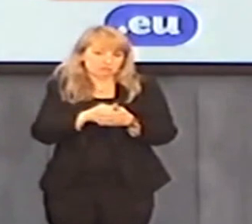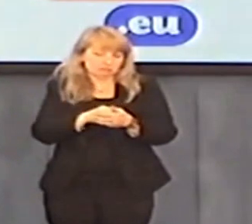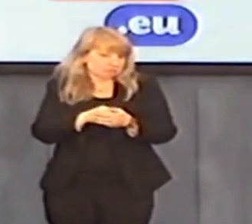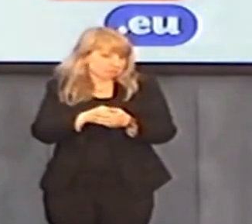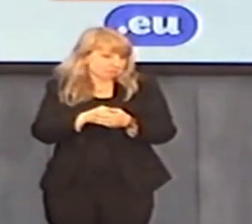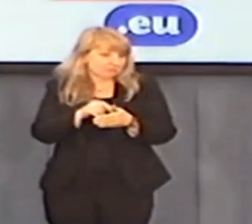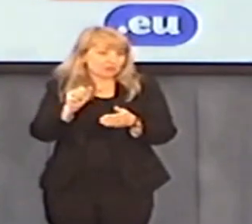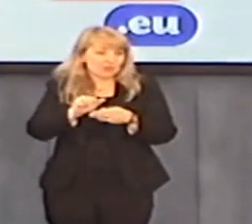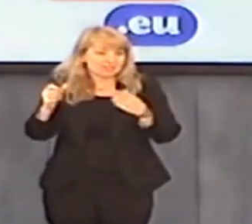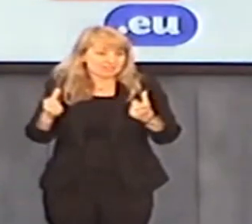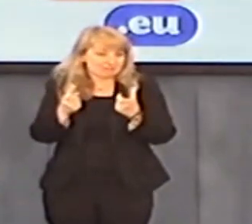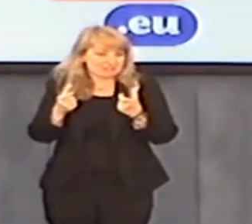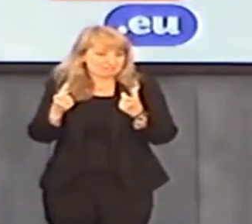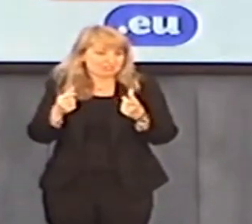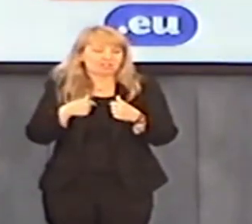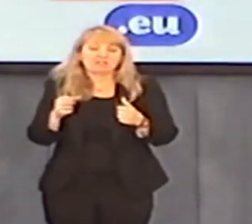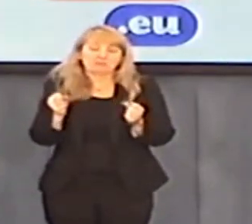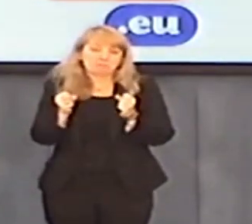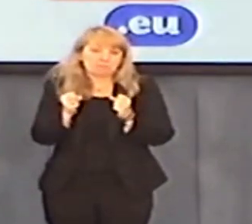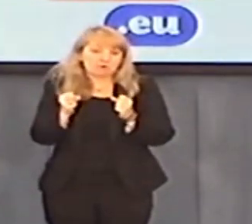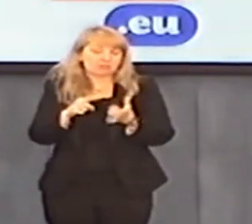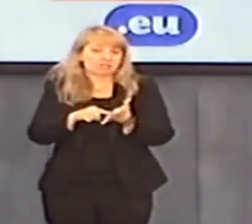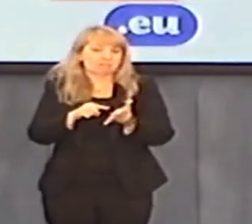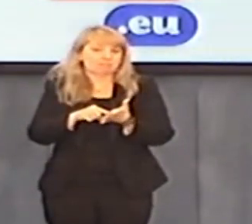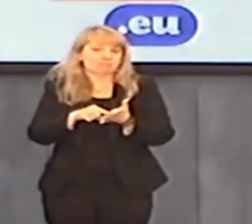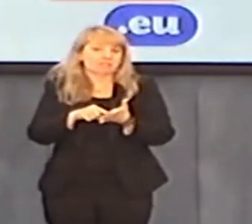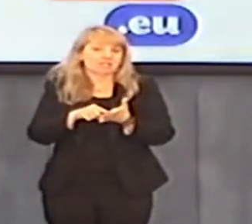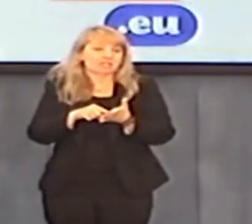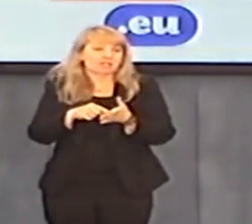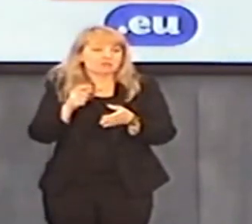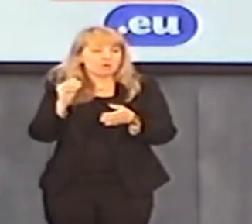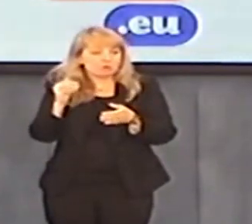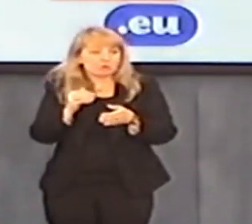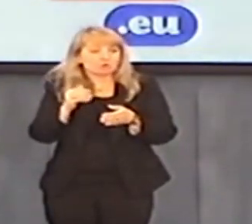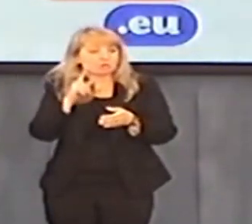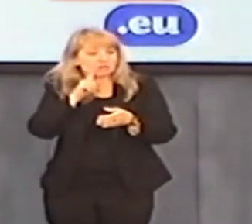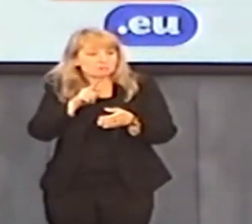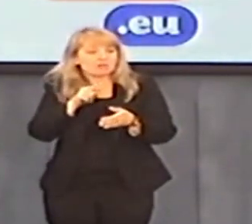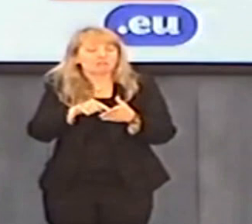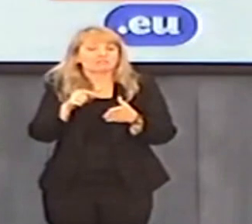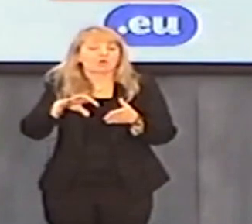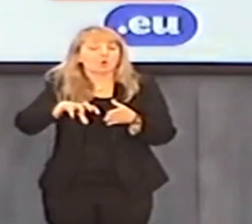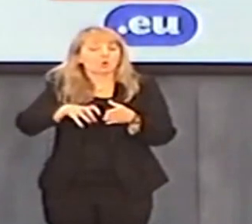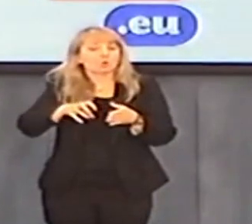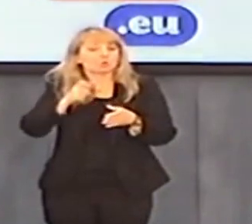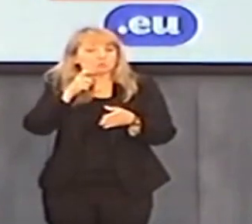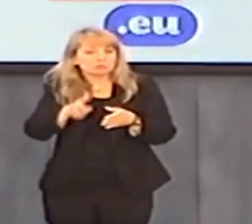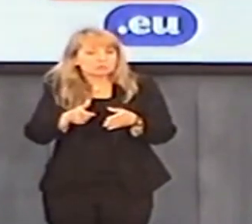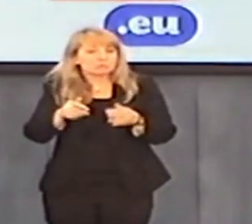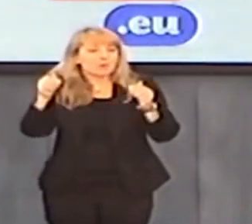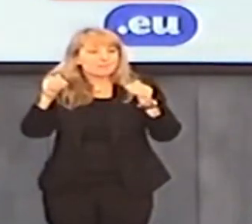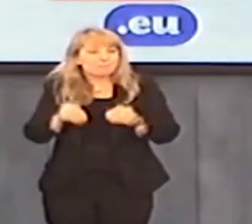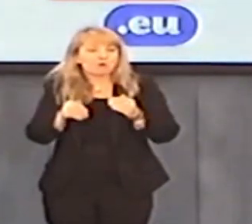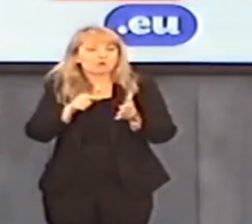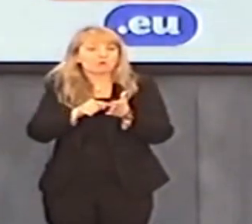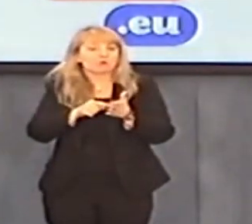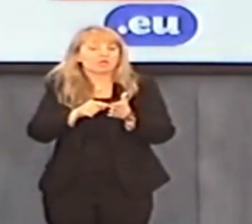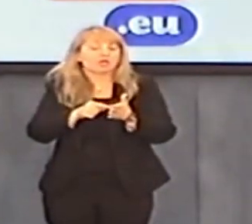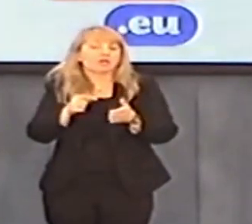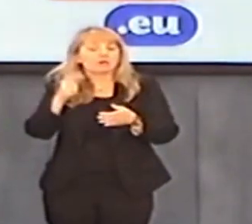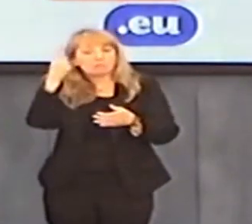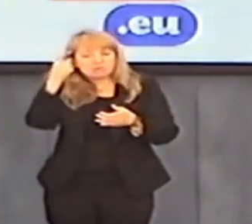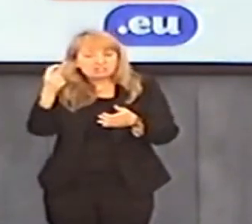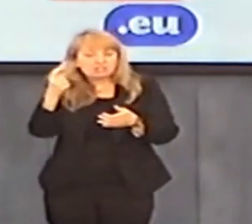bardzo duże niebezpieczeństwo i boję się, że rzeczywiście niektóre grupy przestępcze mogą o